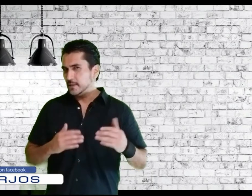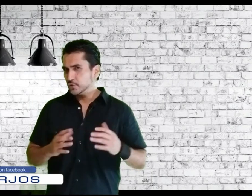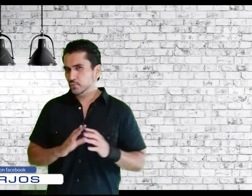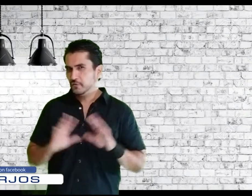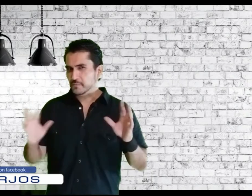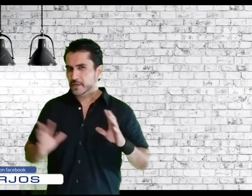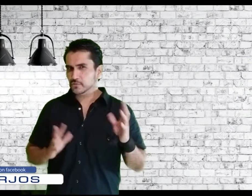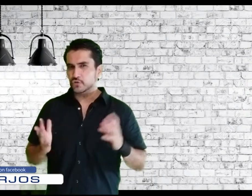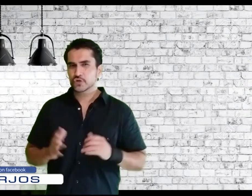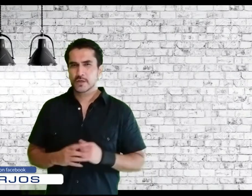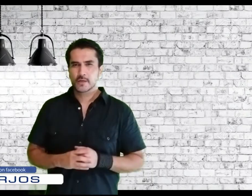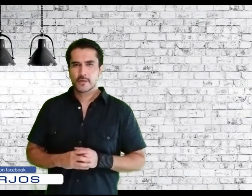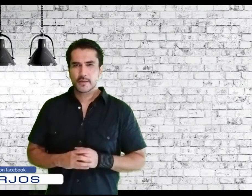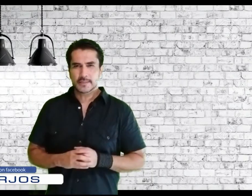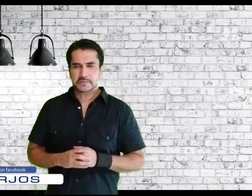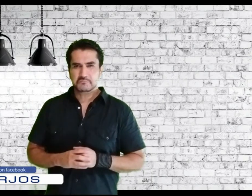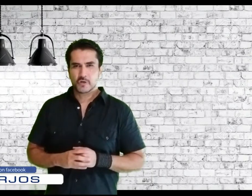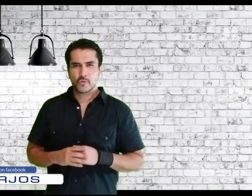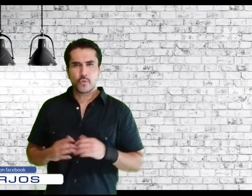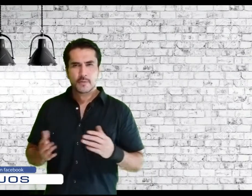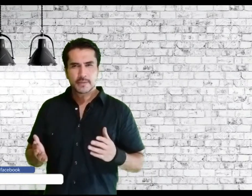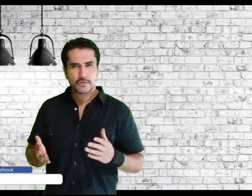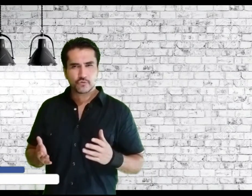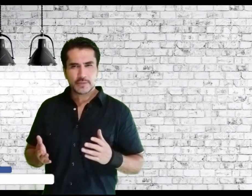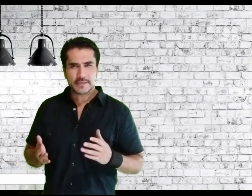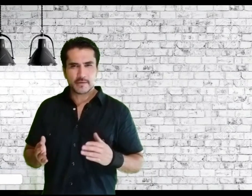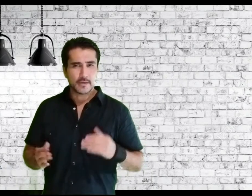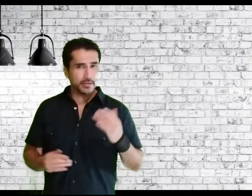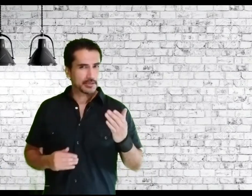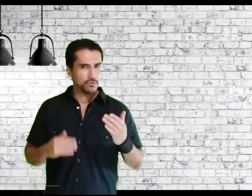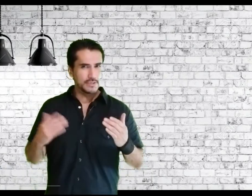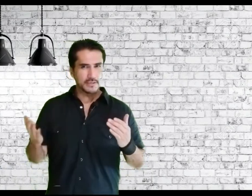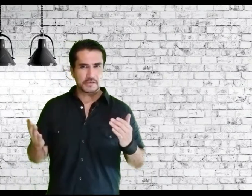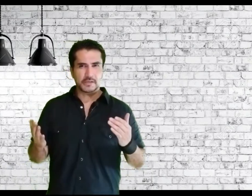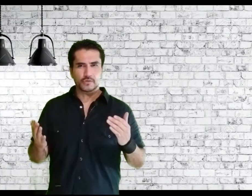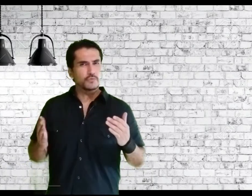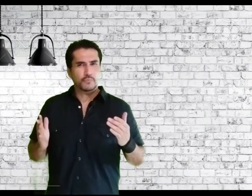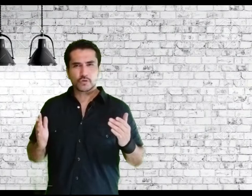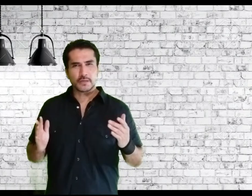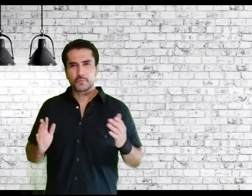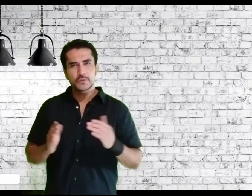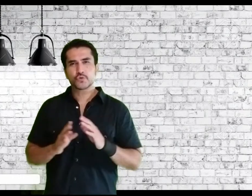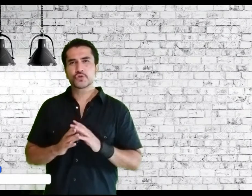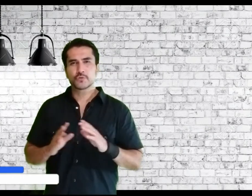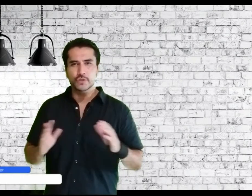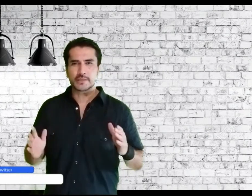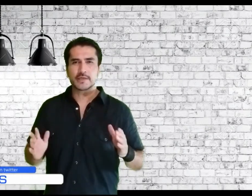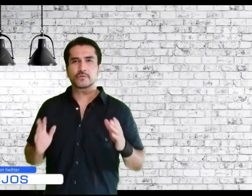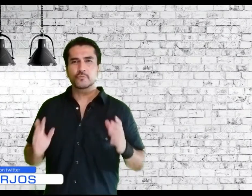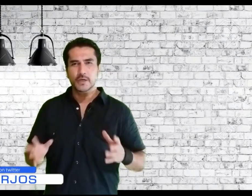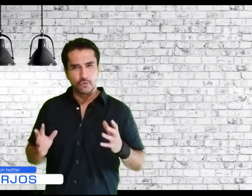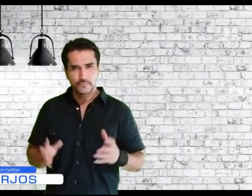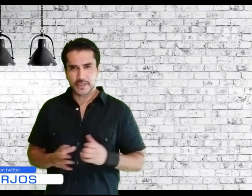los movimientos es cuál vas a utilizar, la derecha o la izquierda. No importa, puedes utilizar tu mano